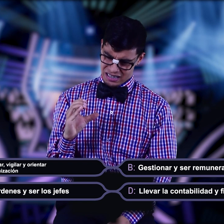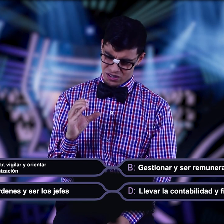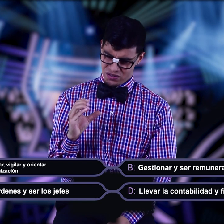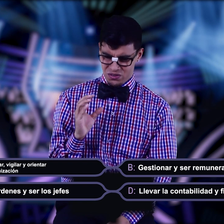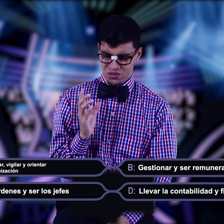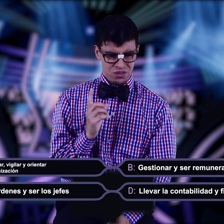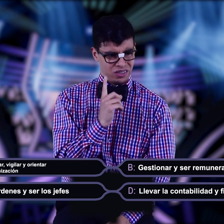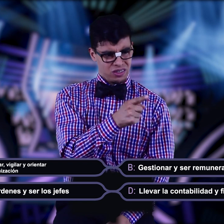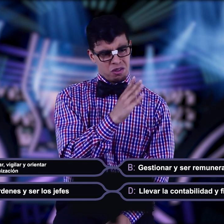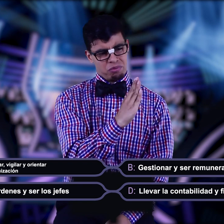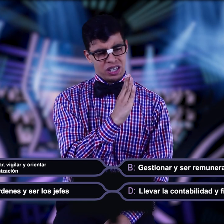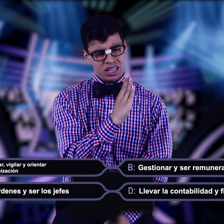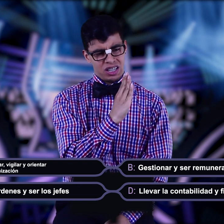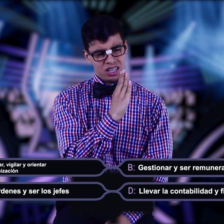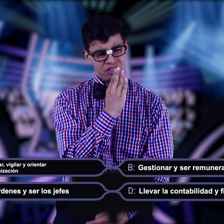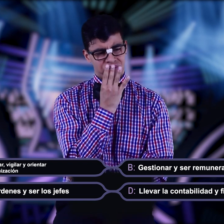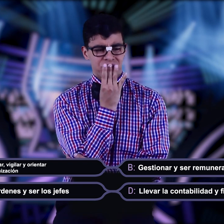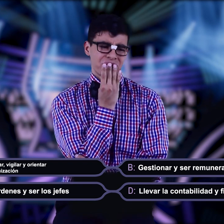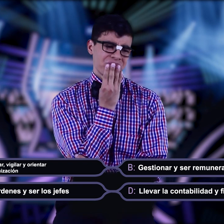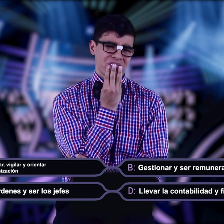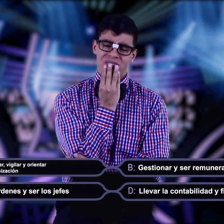¿Será la C? No, la B.